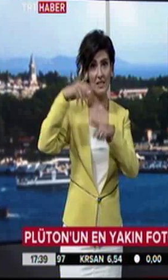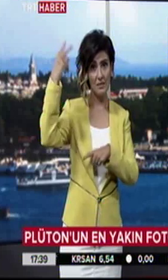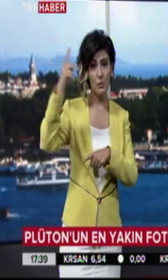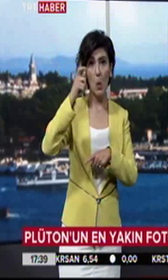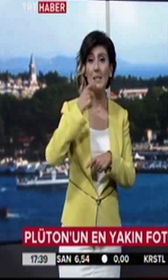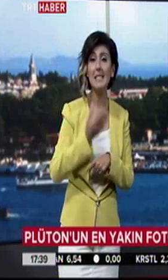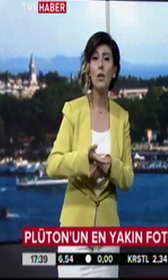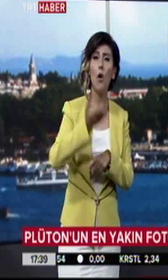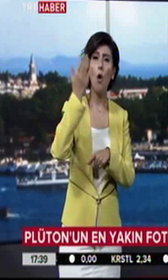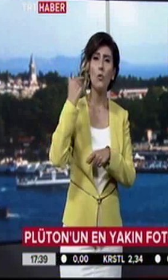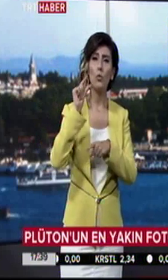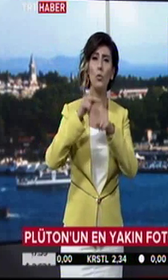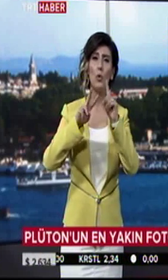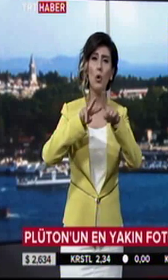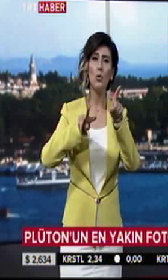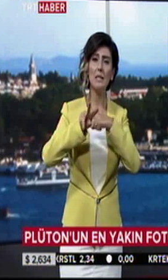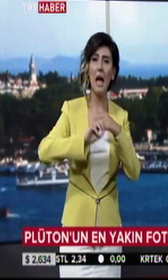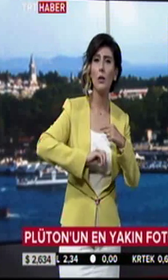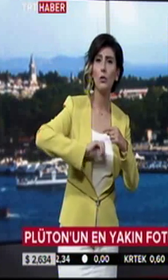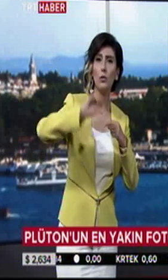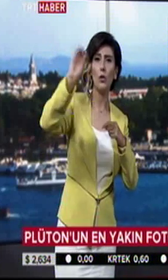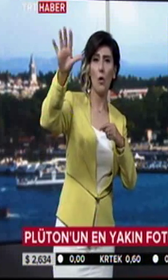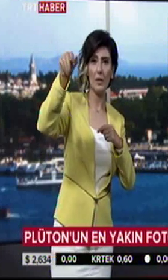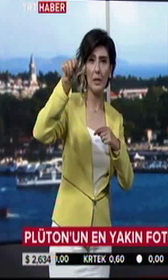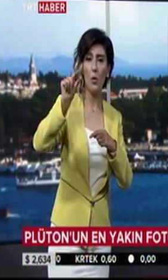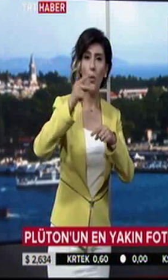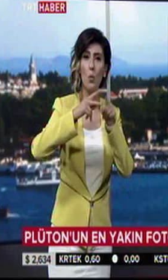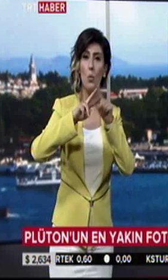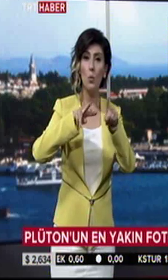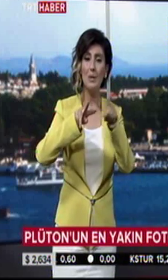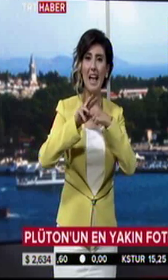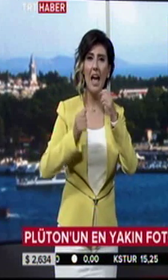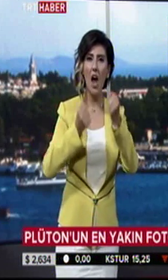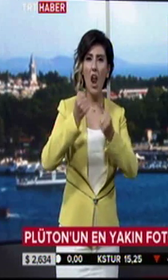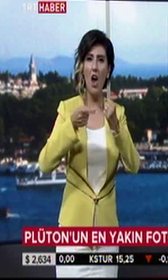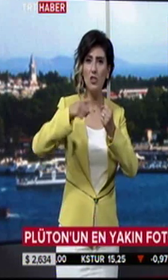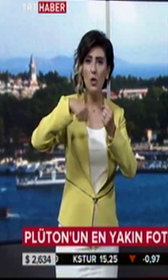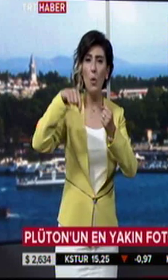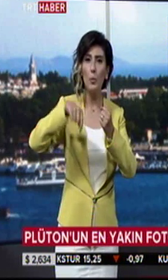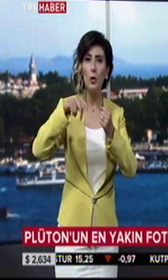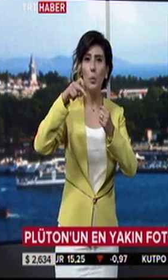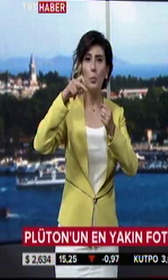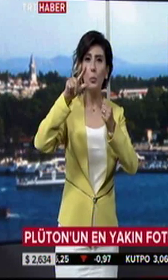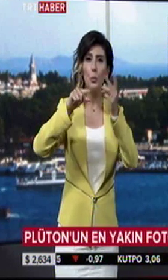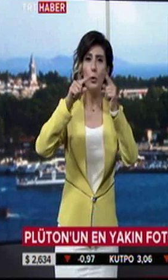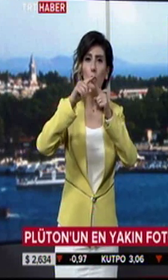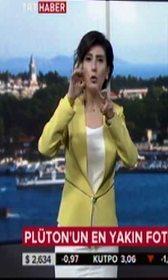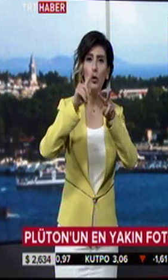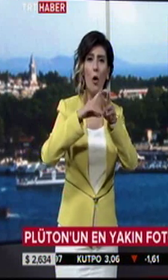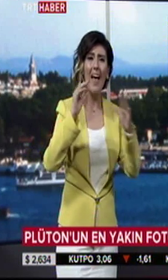yıl önce uzaya gönderilen New Horizons uzay aracı bugün Plüton'a en yakın mesafeye ulaşarak